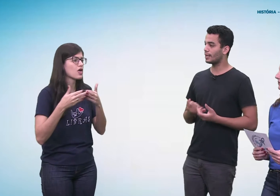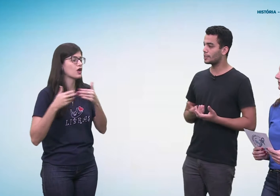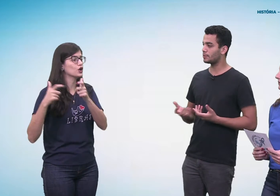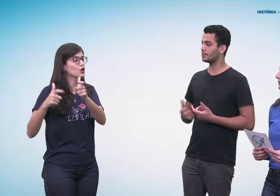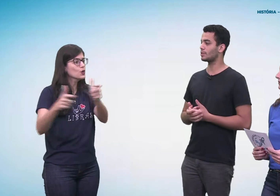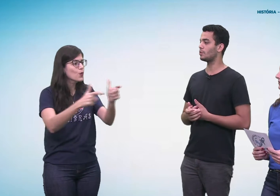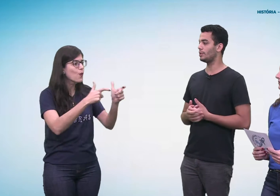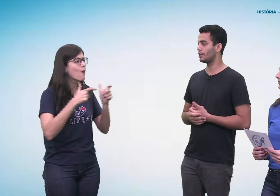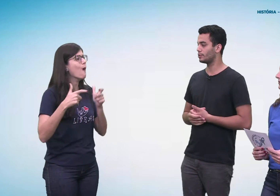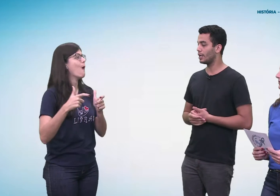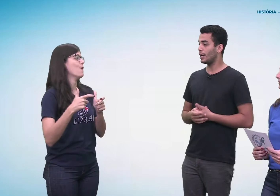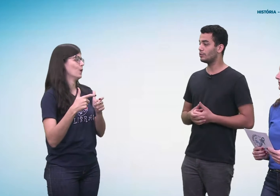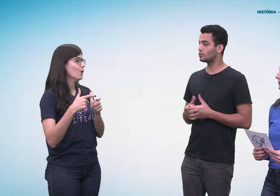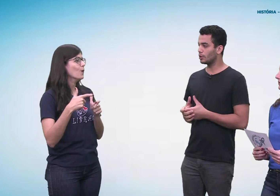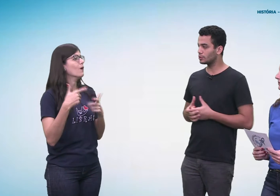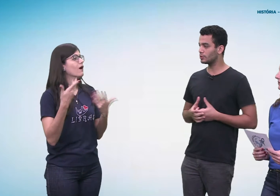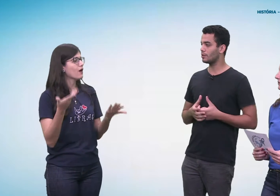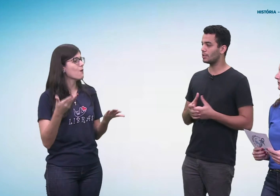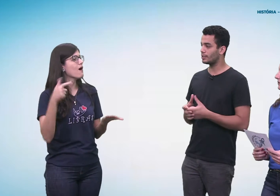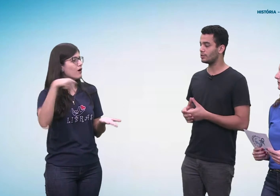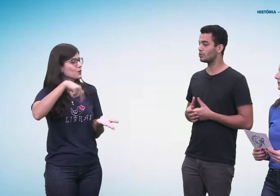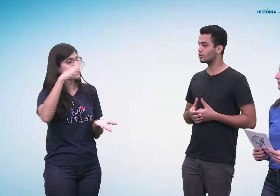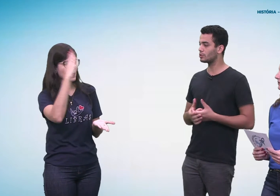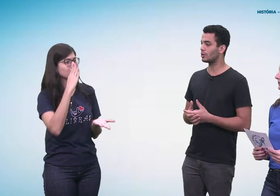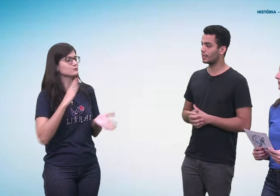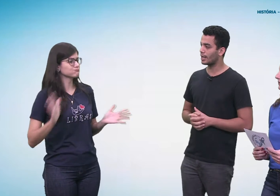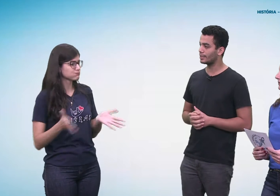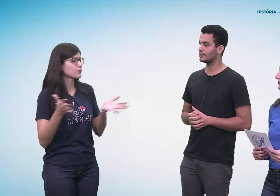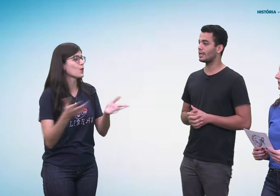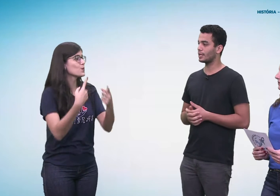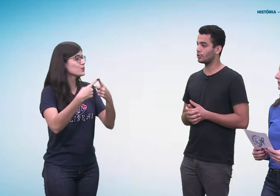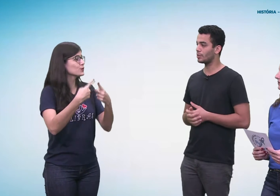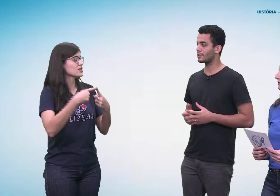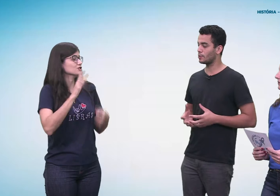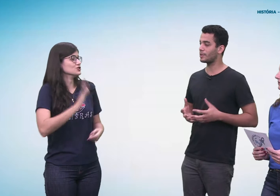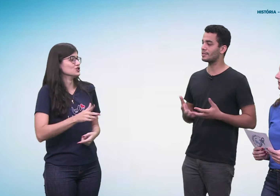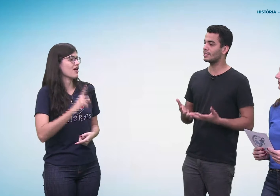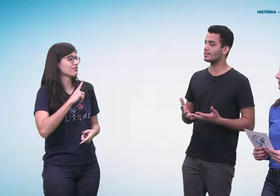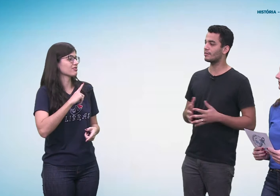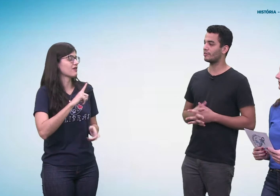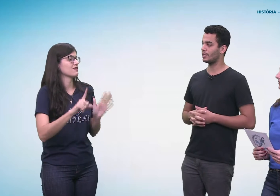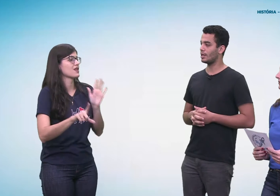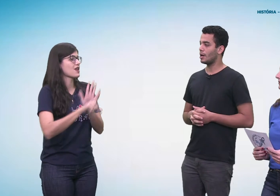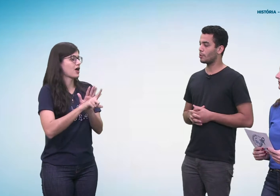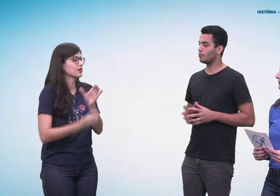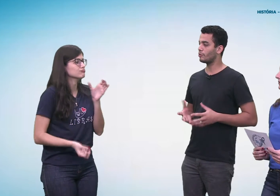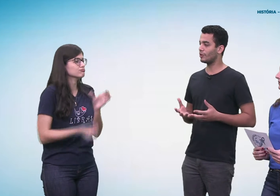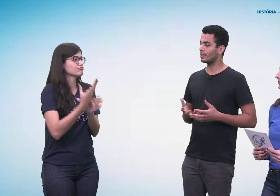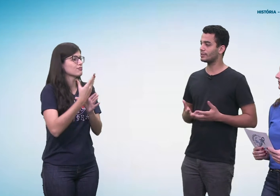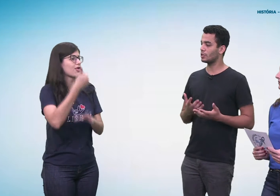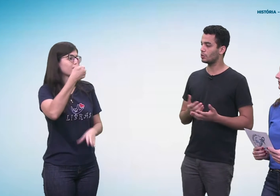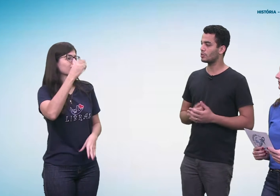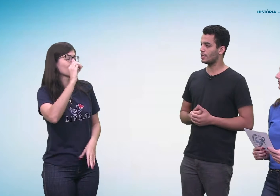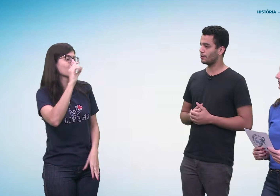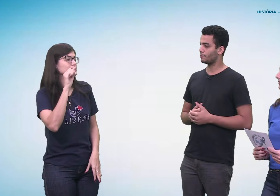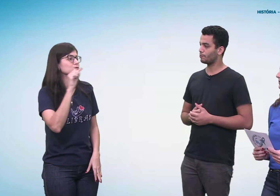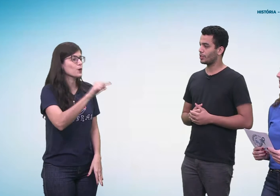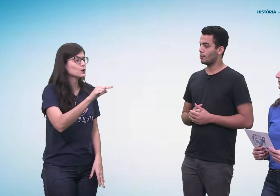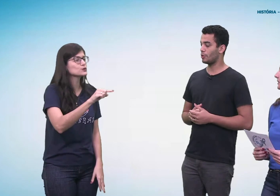sociedade precisa acolhê-los em todos os ambientes, em todos os locais. Aqui no Brasil precisa promover essa inclusão, porque